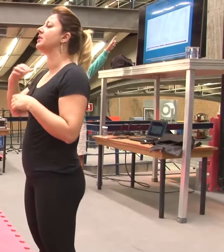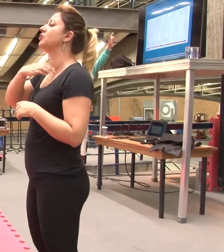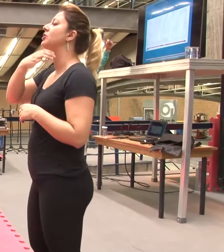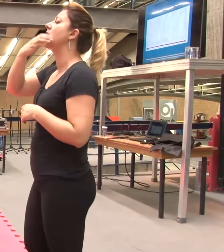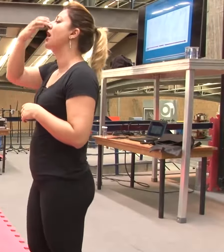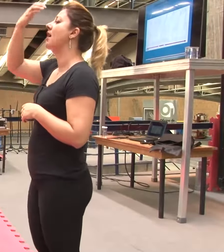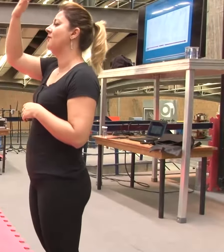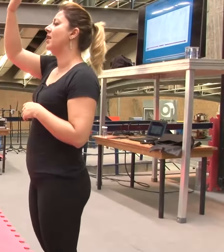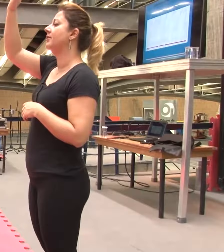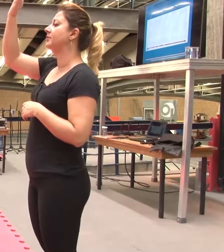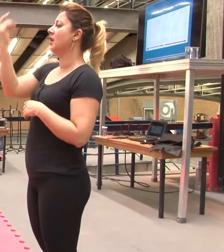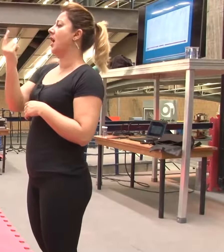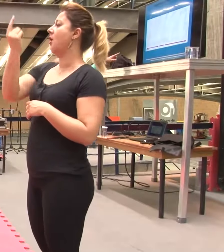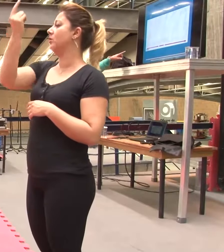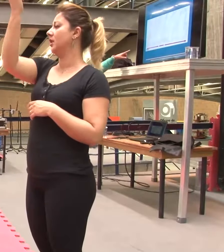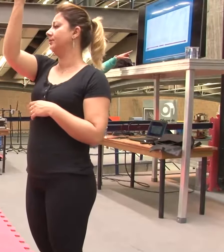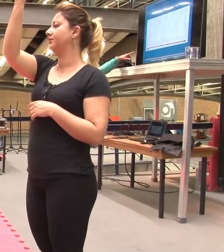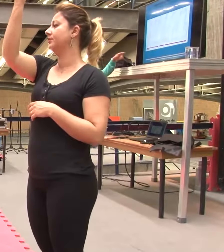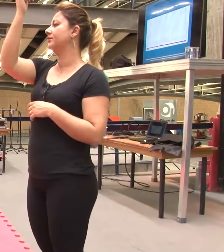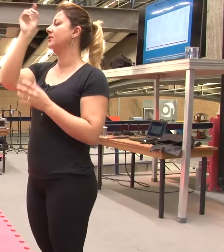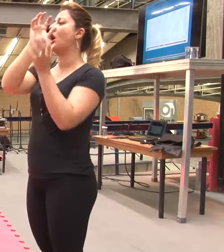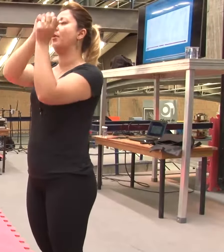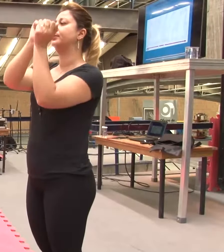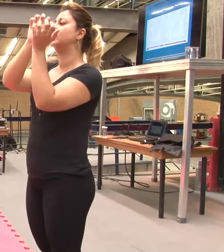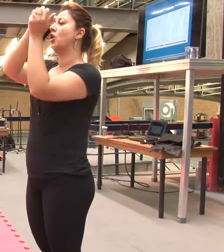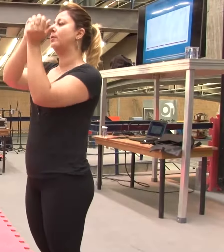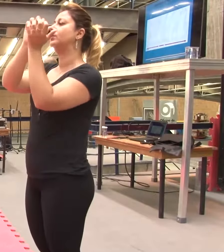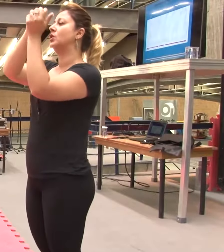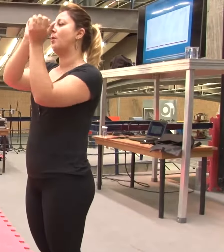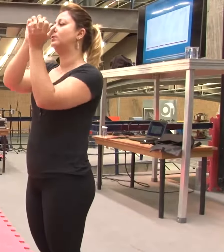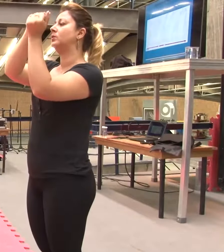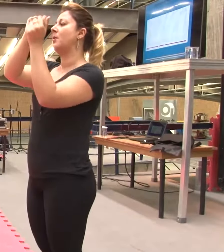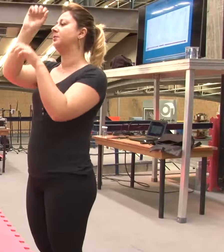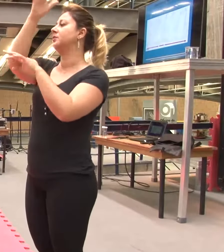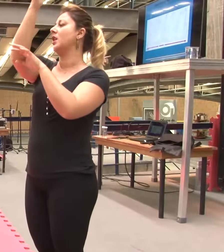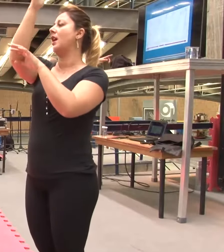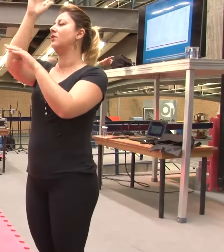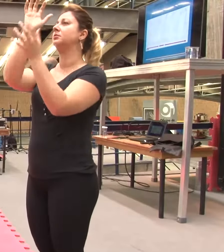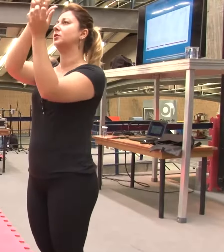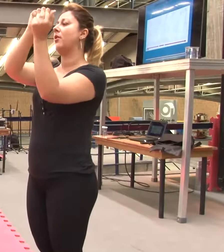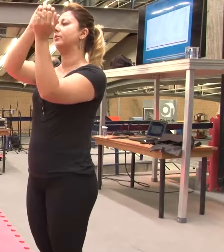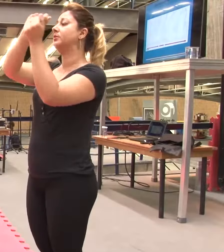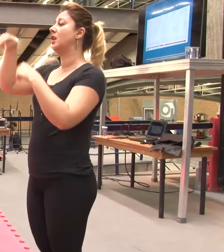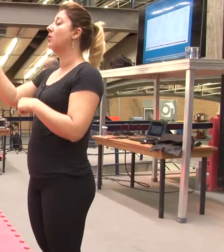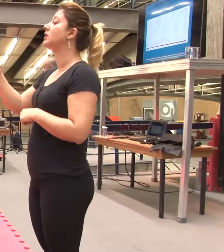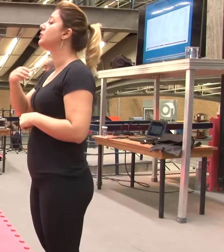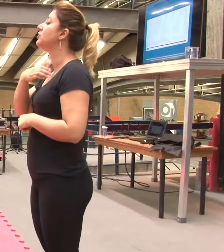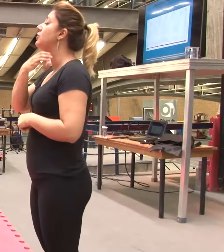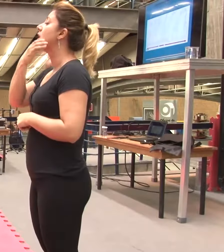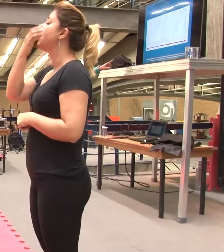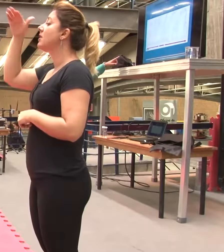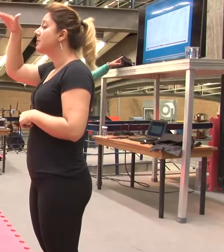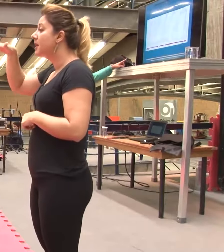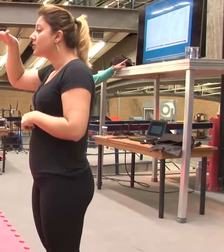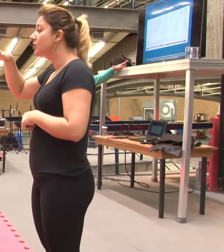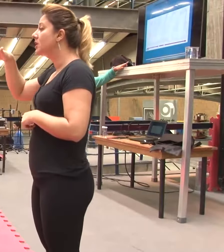altas estão comendo os rominhos. A girafa baixinha, coitada, se trepou, está morta, falecida,